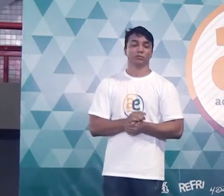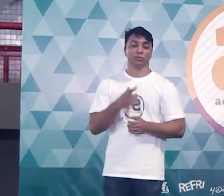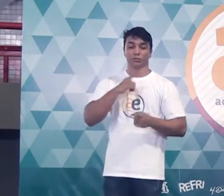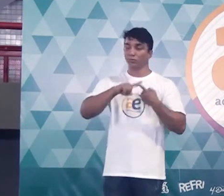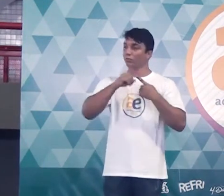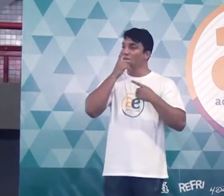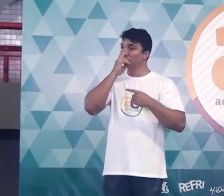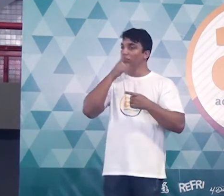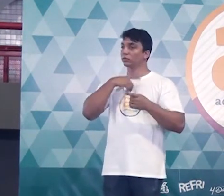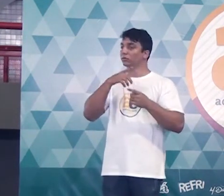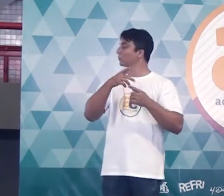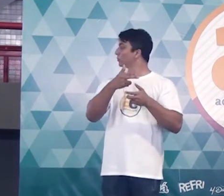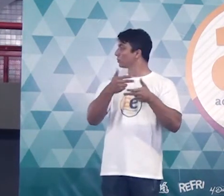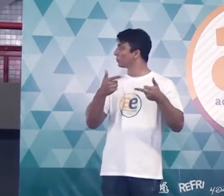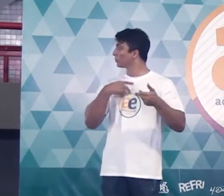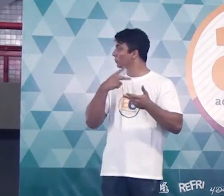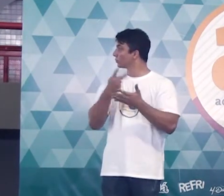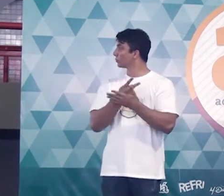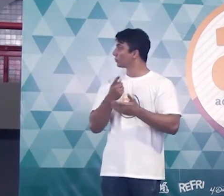de convecção acontecem.